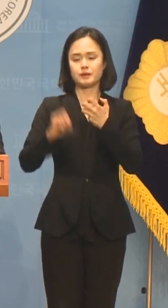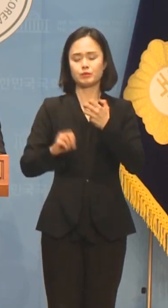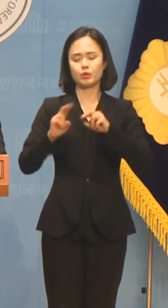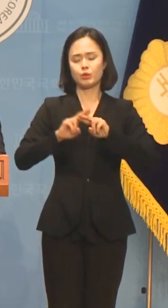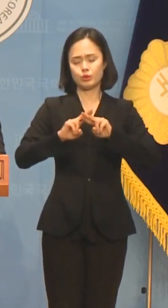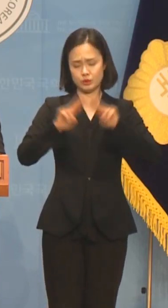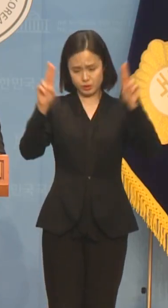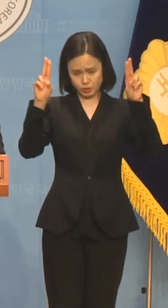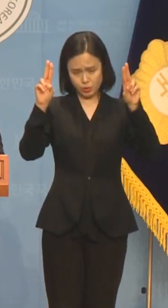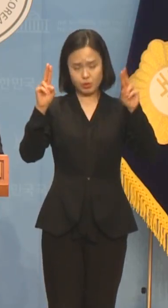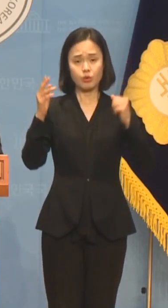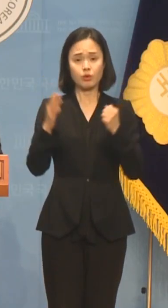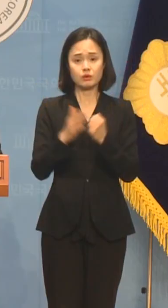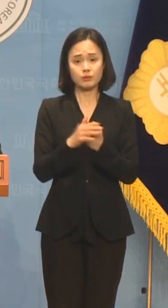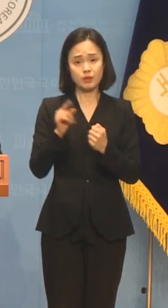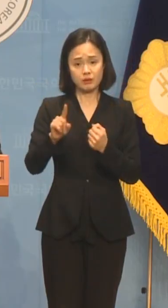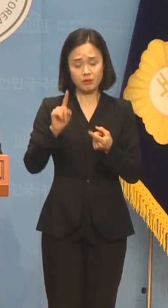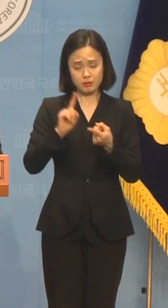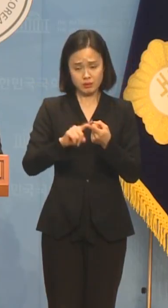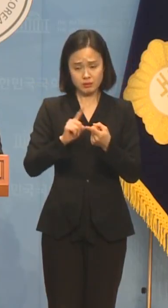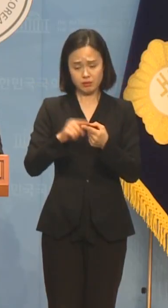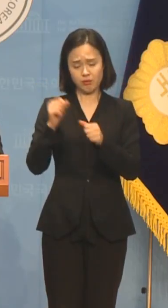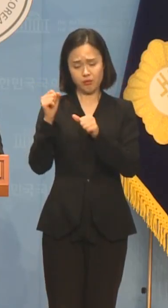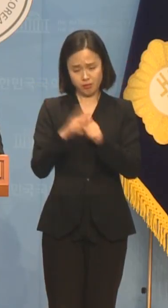각하돼야 한다고 주장했습니다.